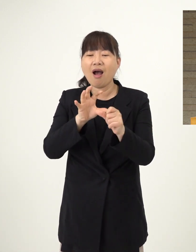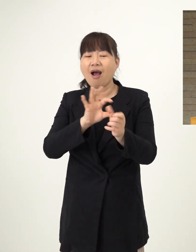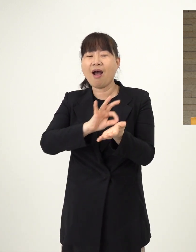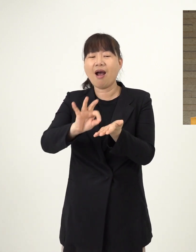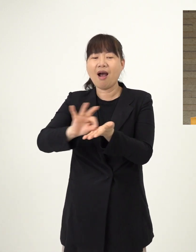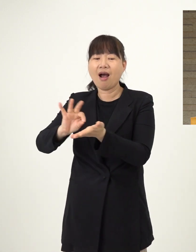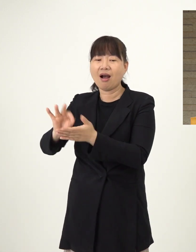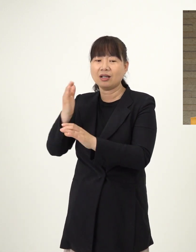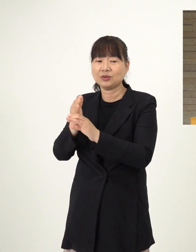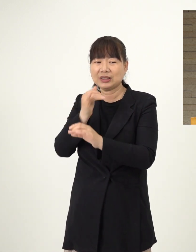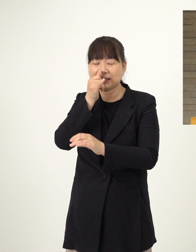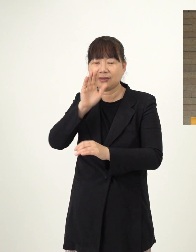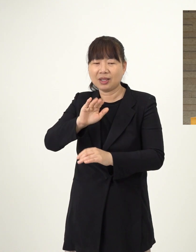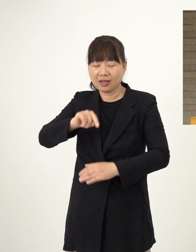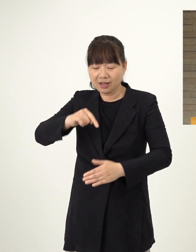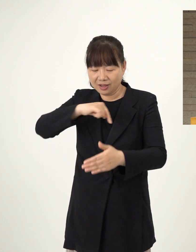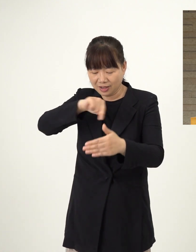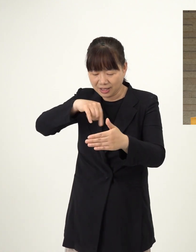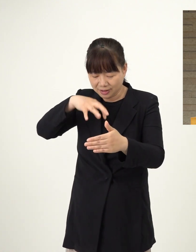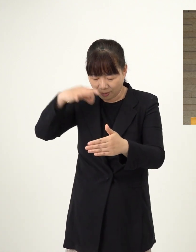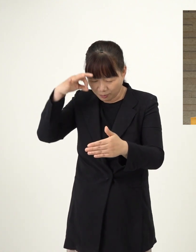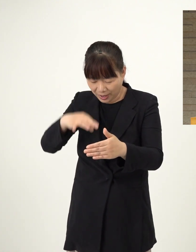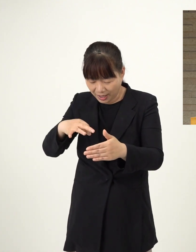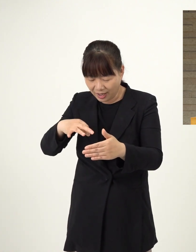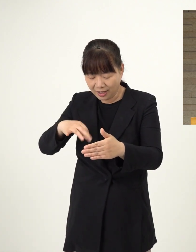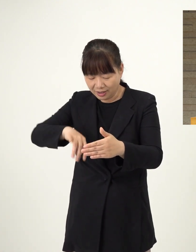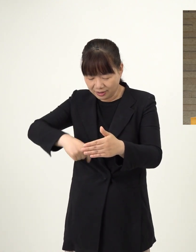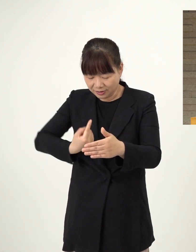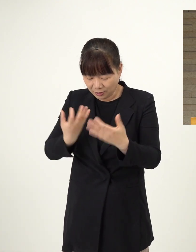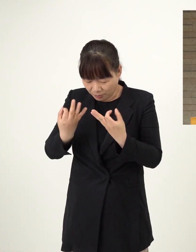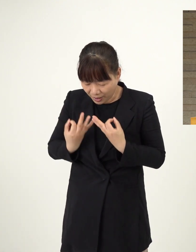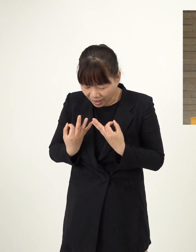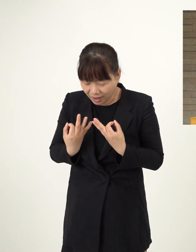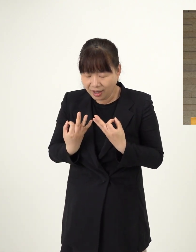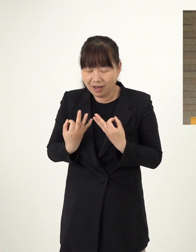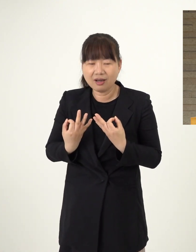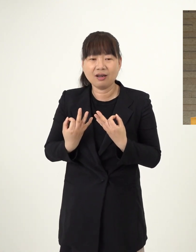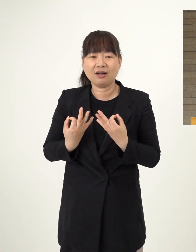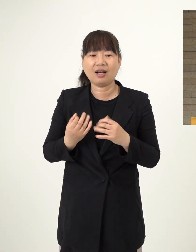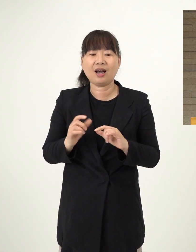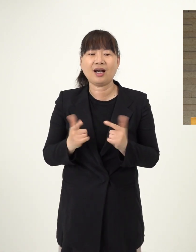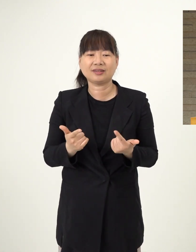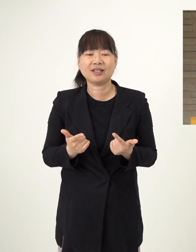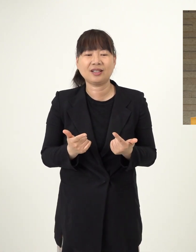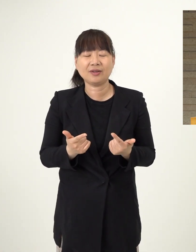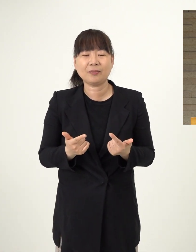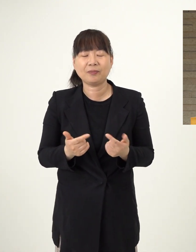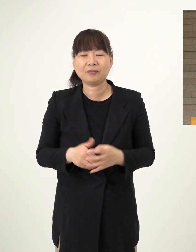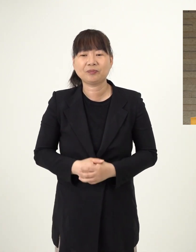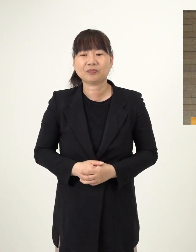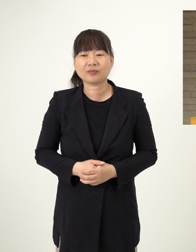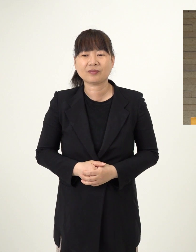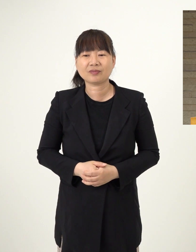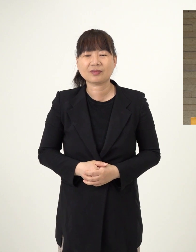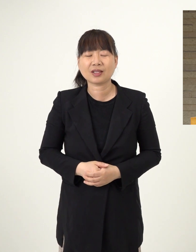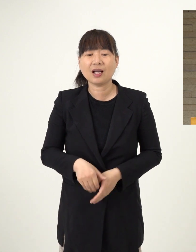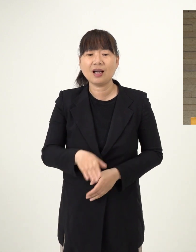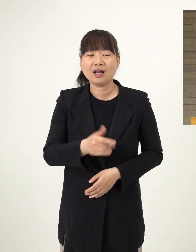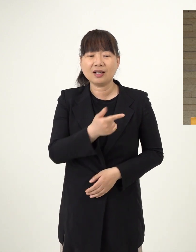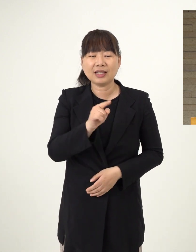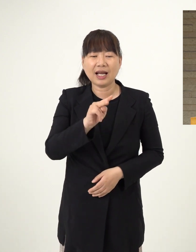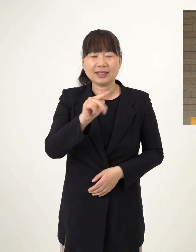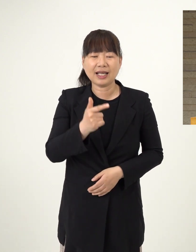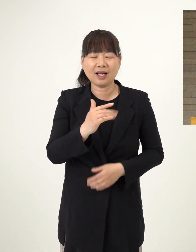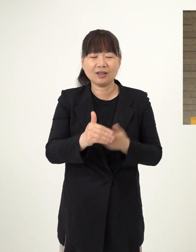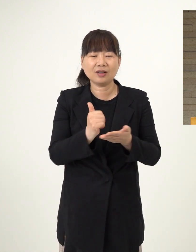돌아다니는데 속은 아니에요. 바로 당신입니다. 그제서야 다윗이